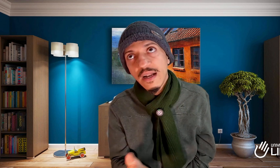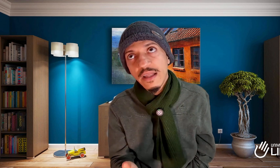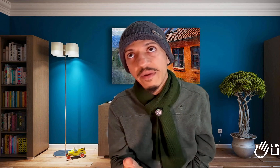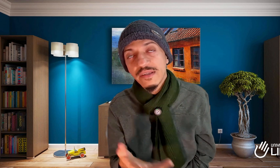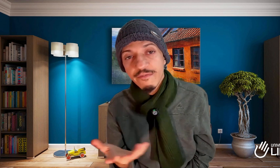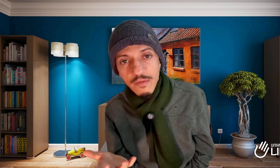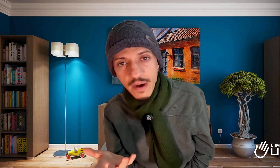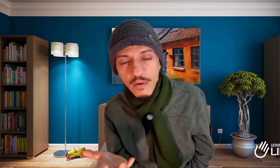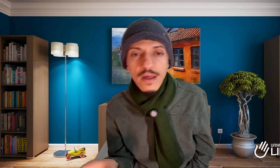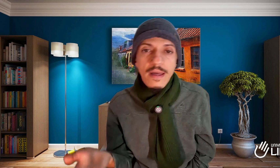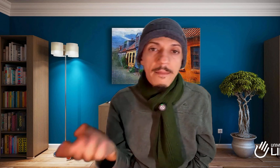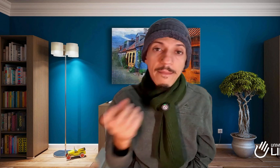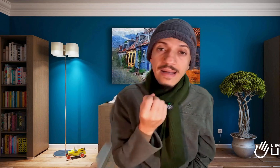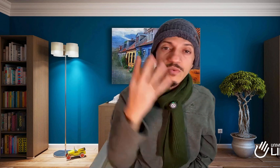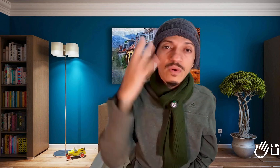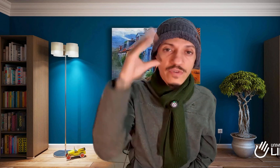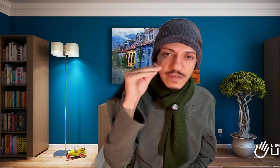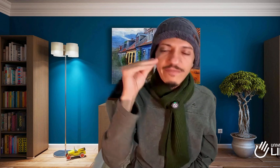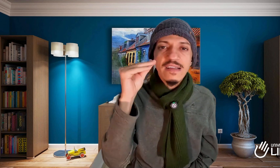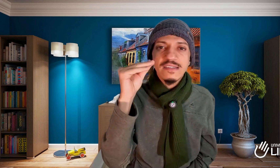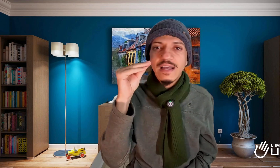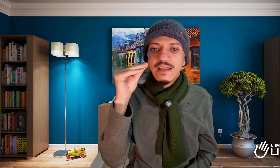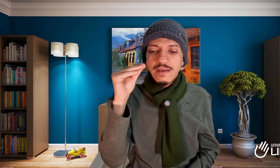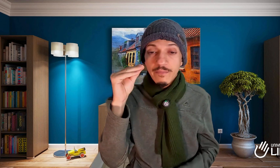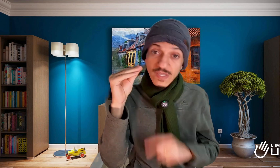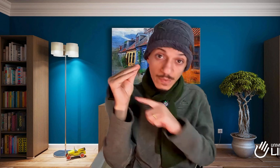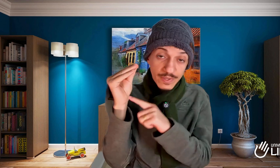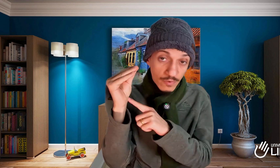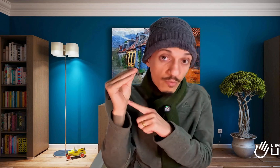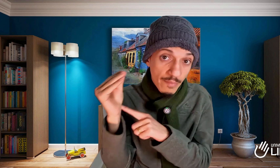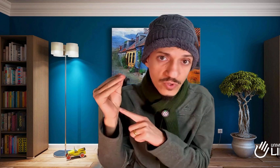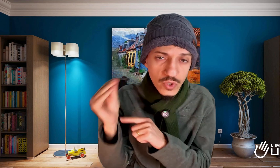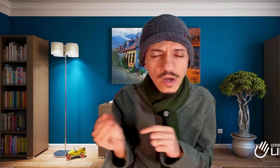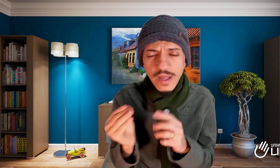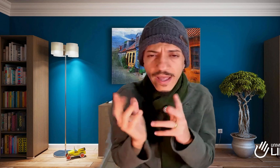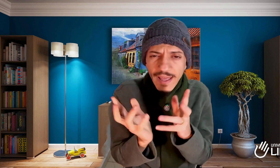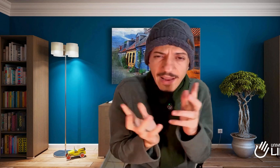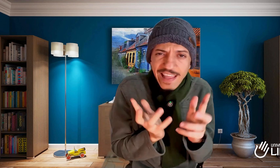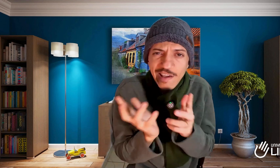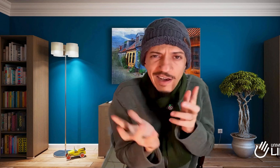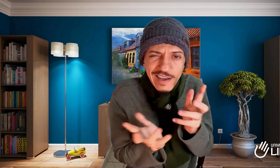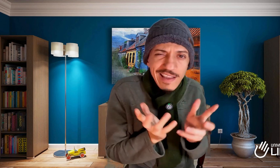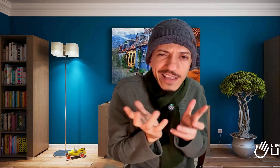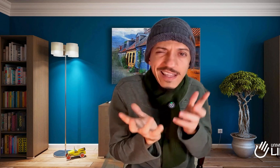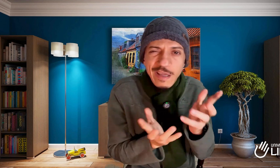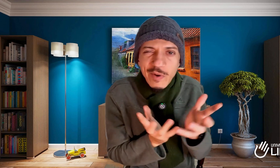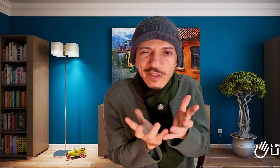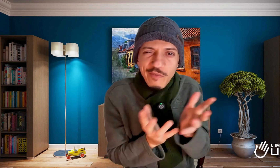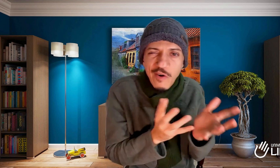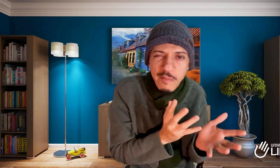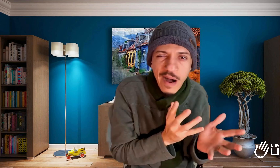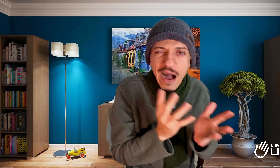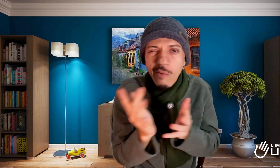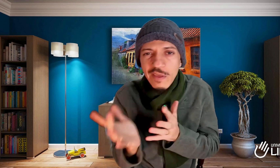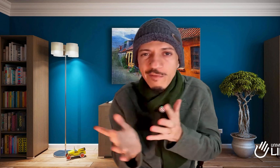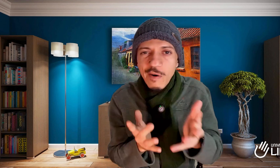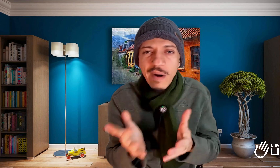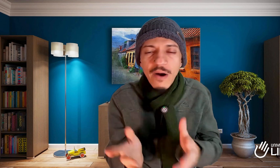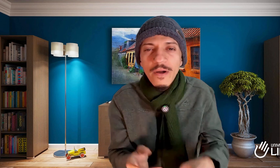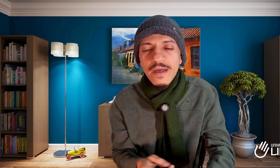Libras é formal, mas quando você faz ele, principalmente se for com uma mão só, ele tem aquele equilíbrio entre o formal e o informal, e é